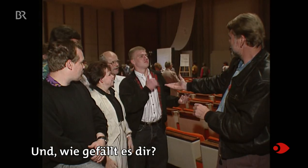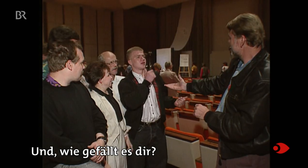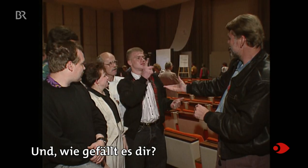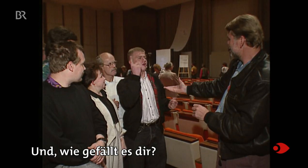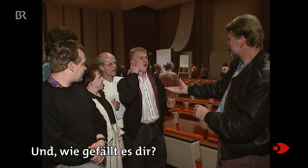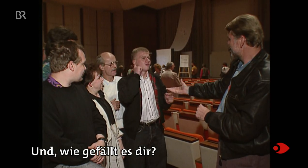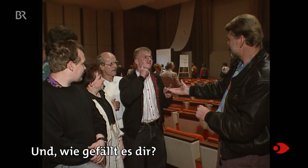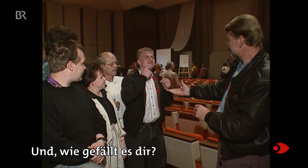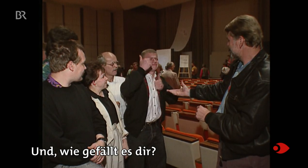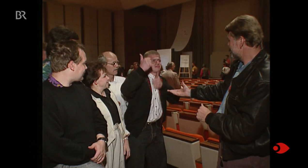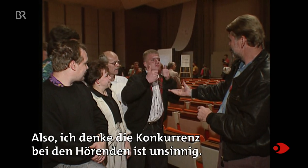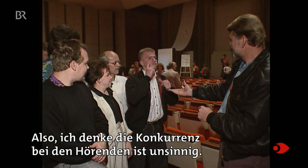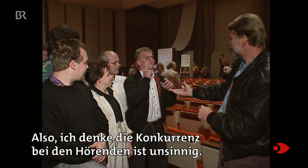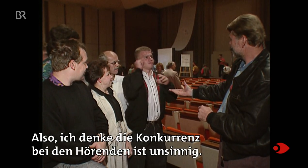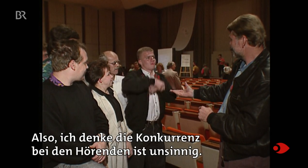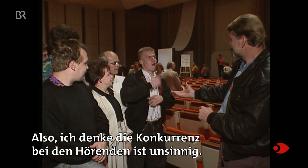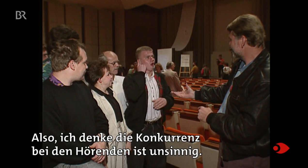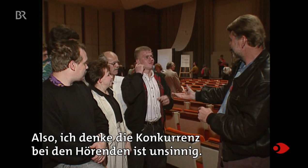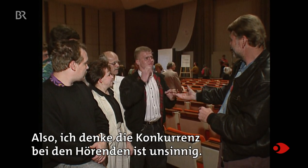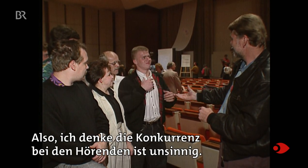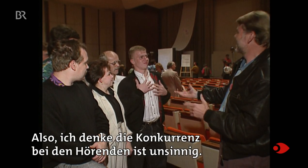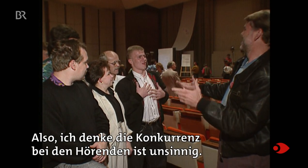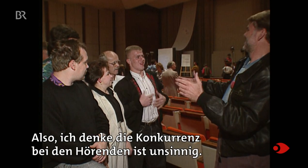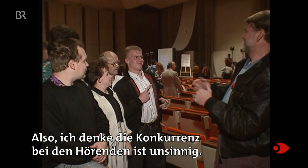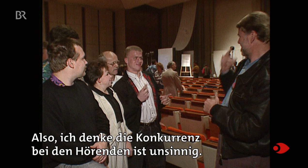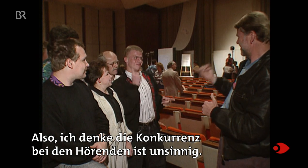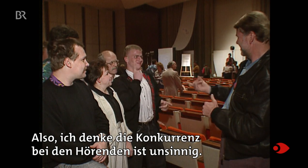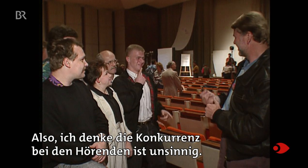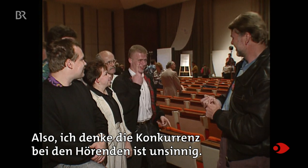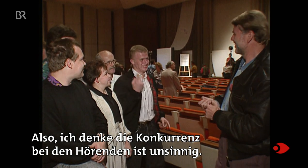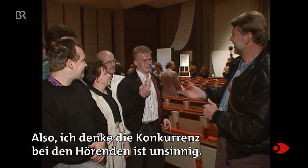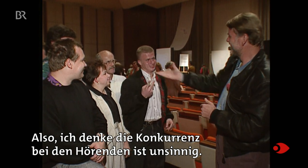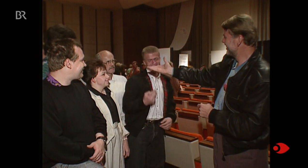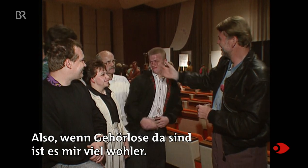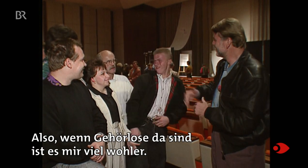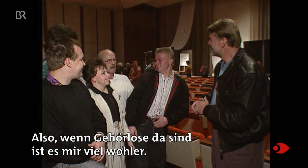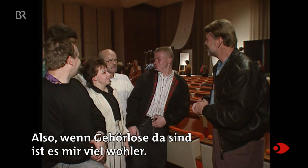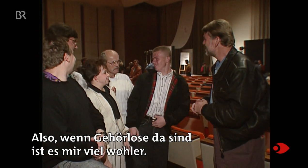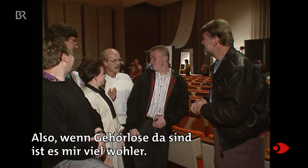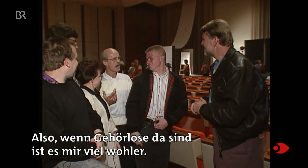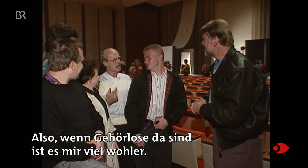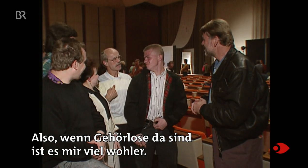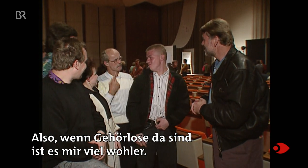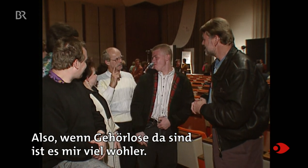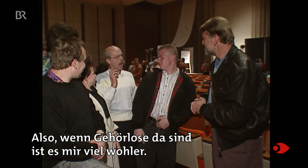Und wie gefällt es dir? Also ich denke, die Konkurrenz bei den Hörnern ist unsinnig. Also wenn Gehörlose da sind, ist es mir viel wohler.